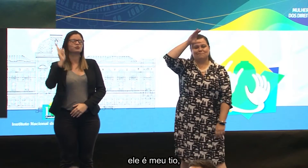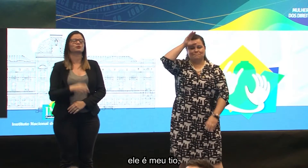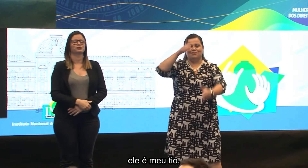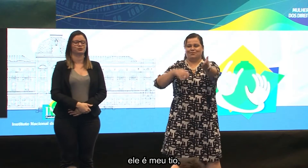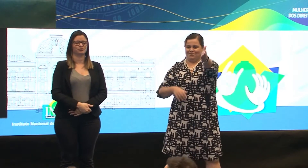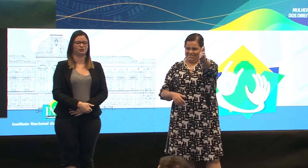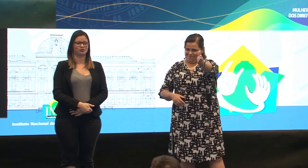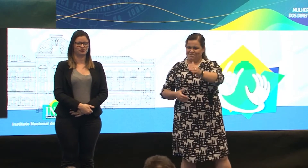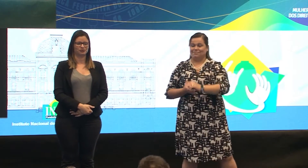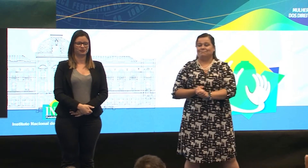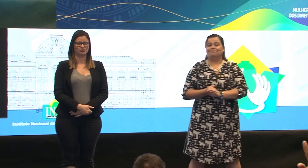tio,